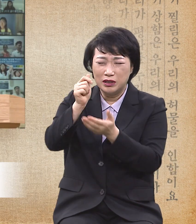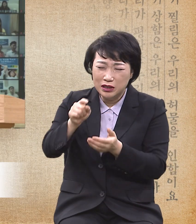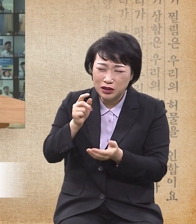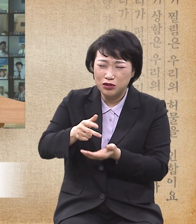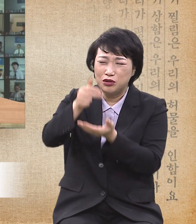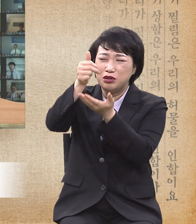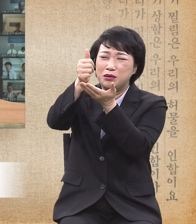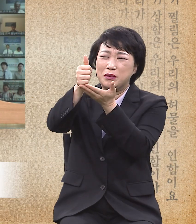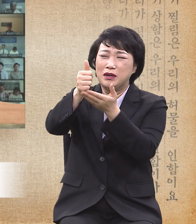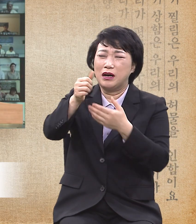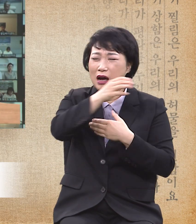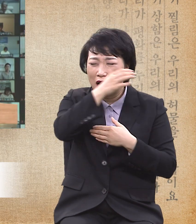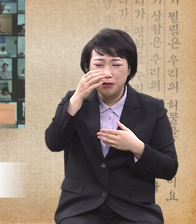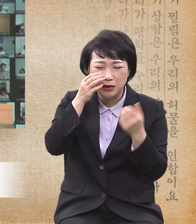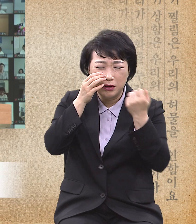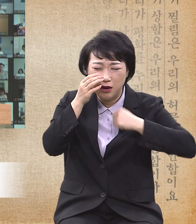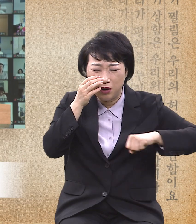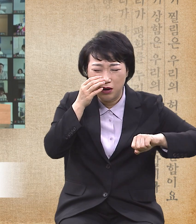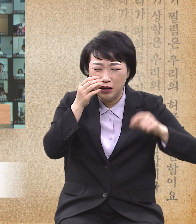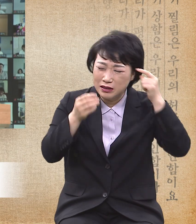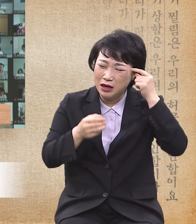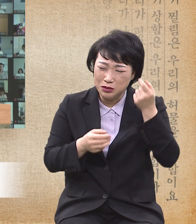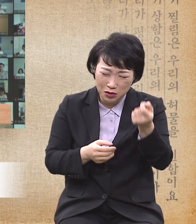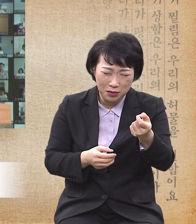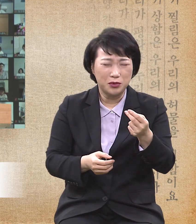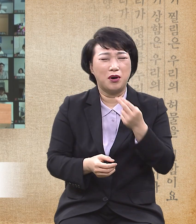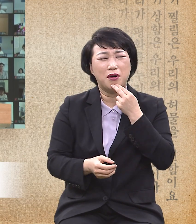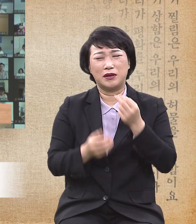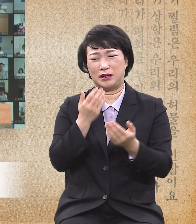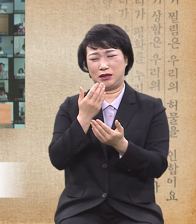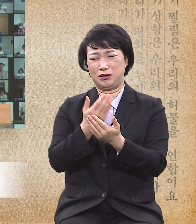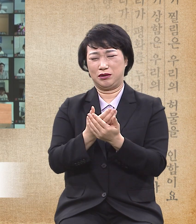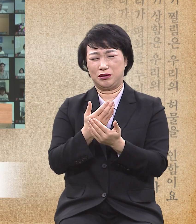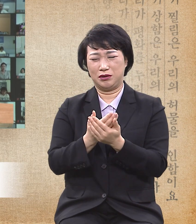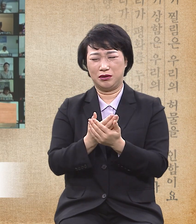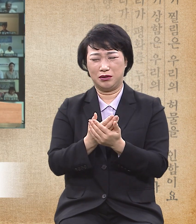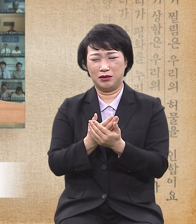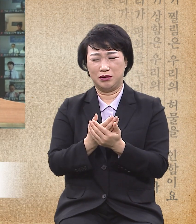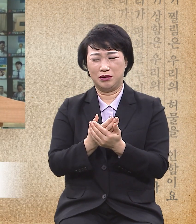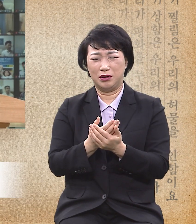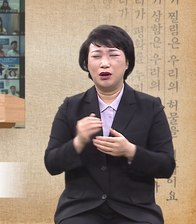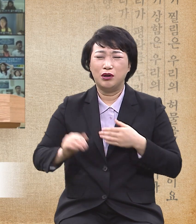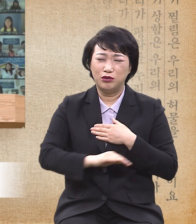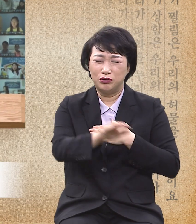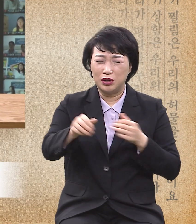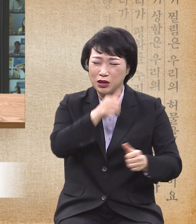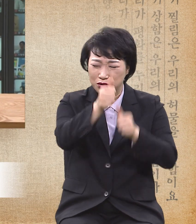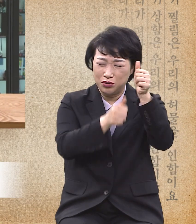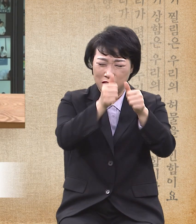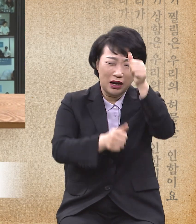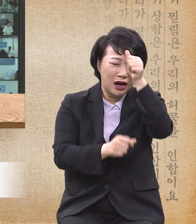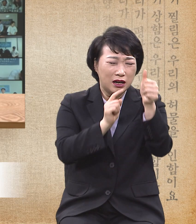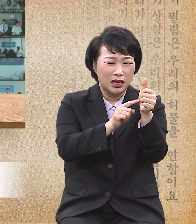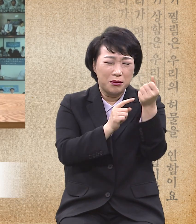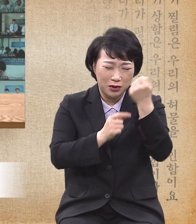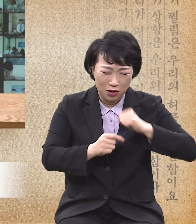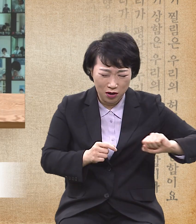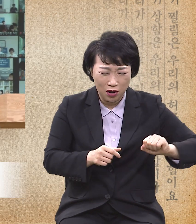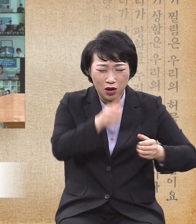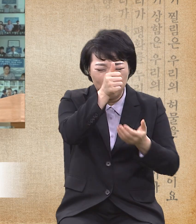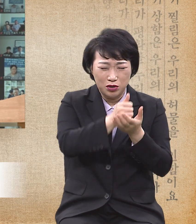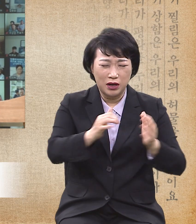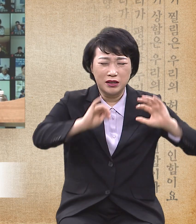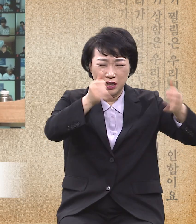그분을 감히 고욕할 의사가 없게 하시고, 우리 조상 아담이 고욕함으로